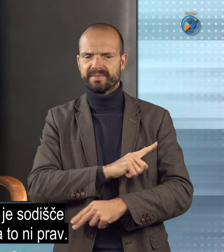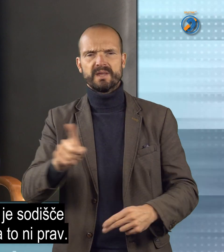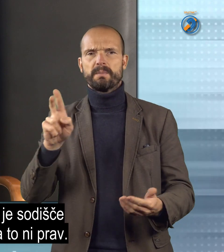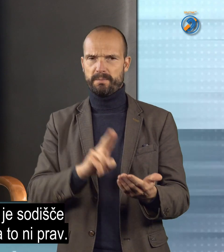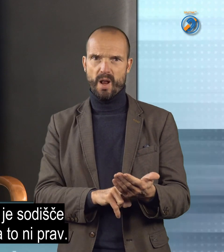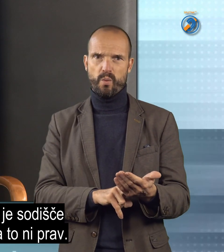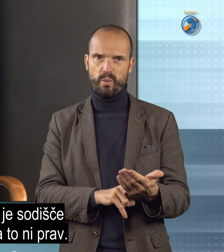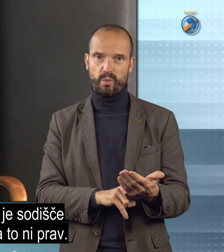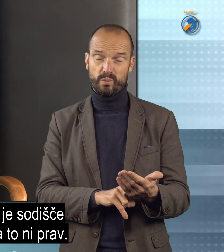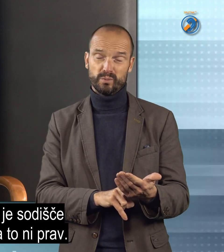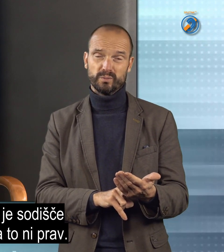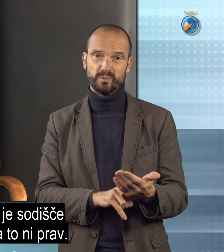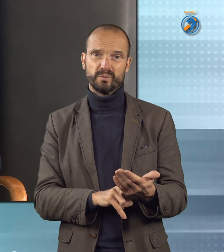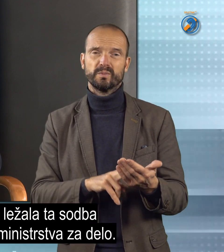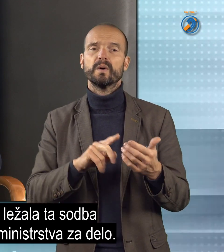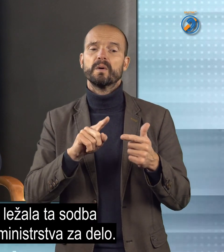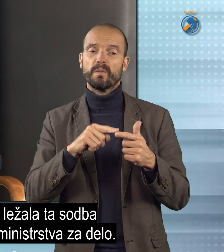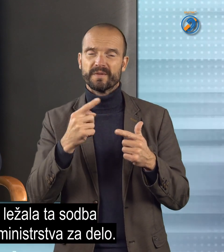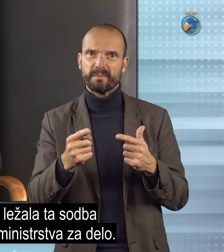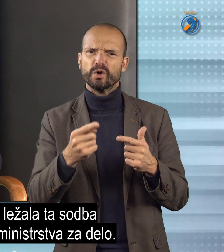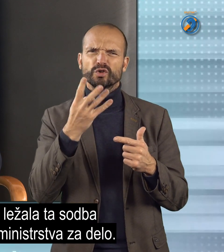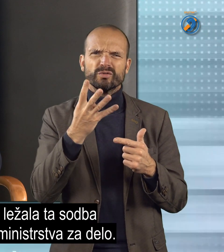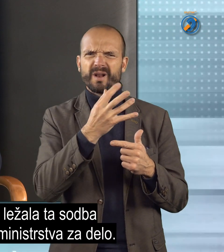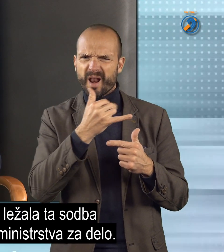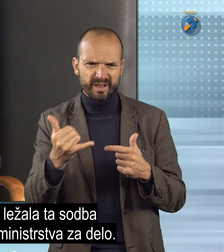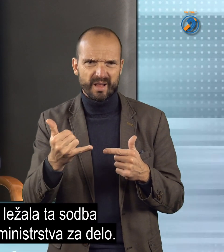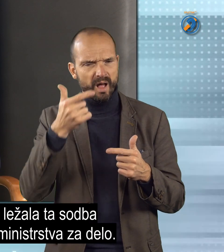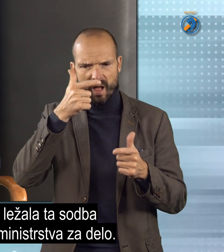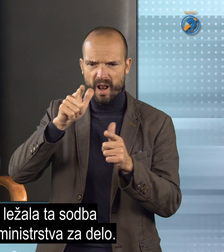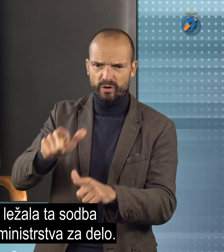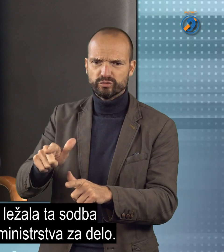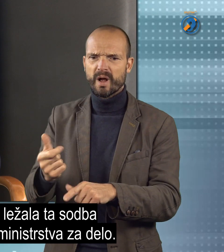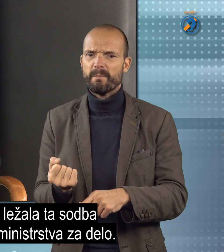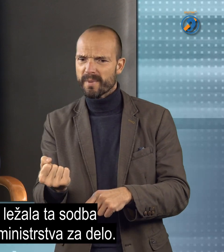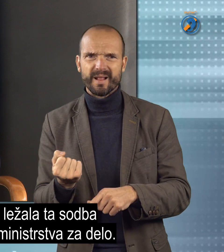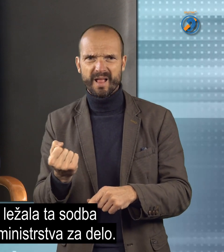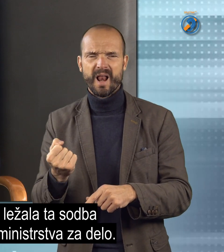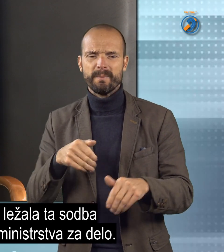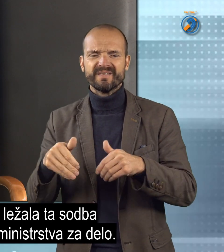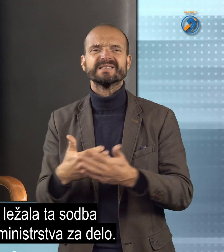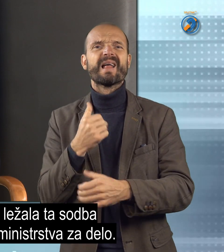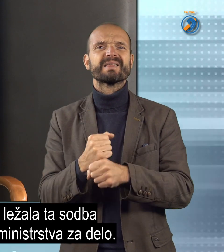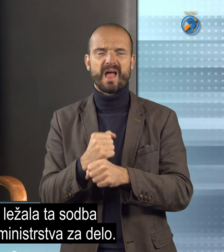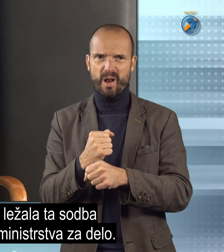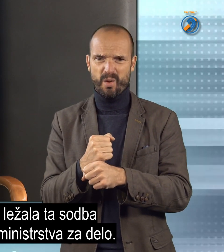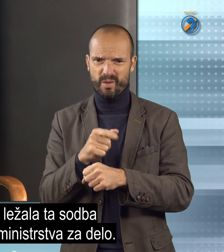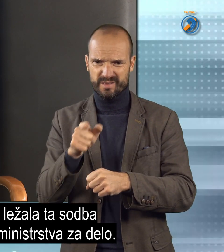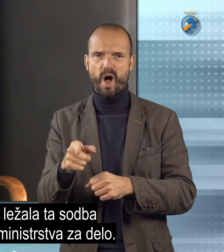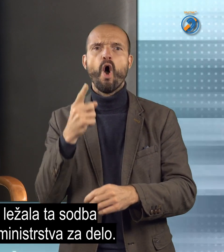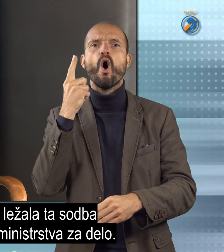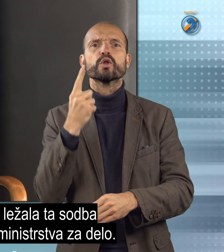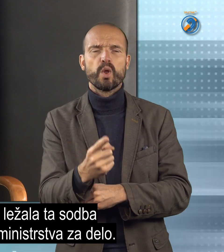odločilo, da to ni prav. Pa je bilo potem 4 leta je ležalo v predalu ministrstva za